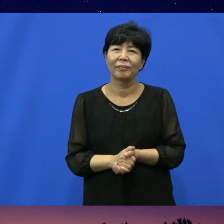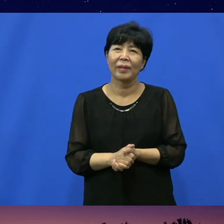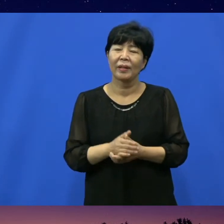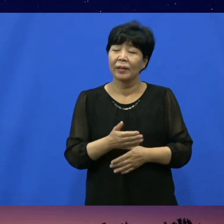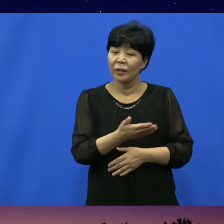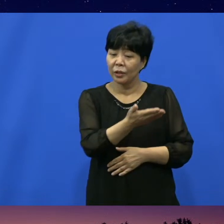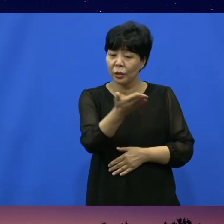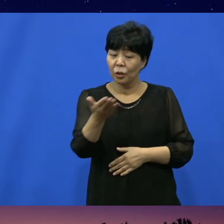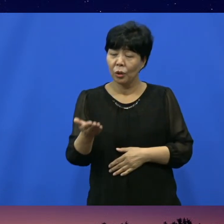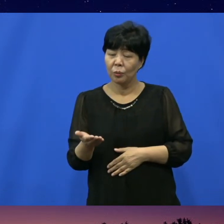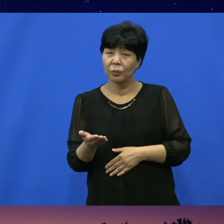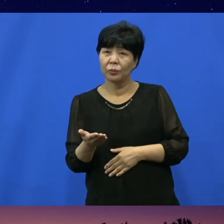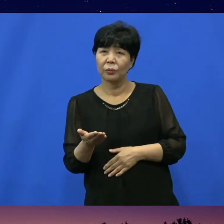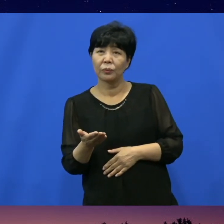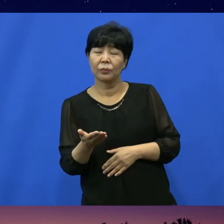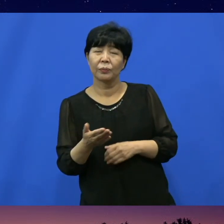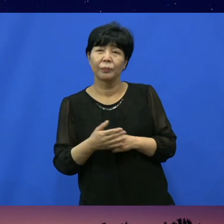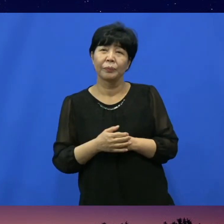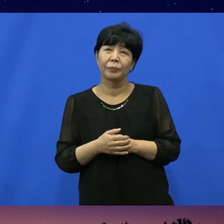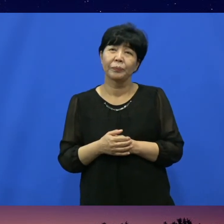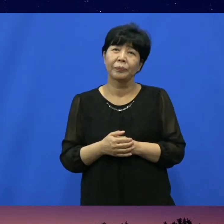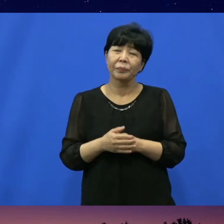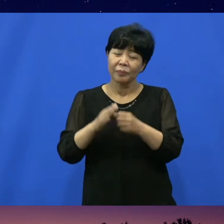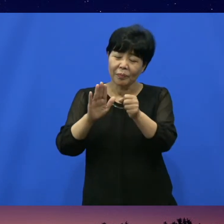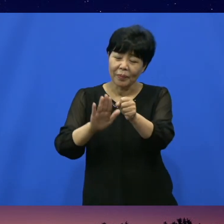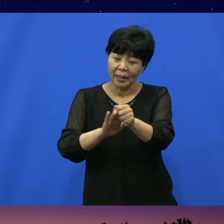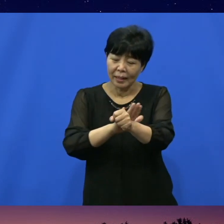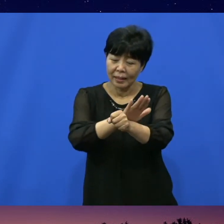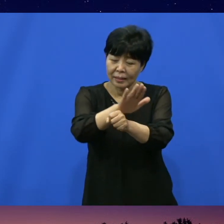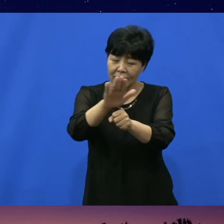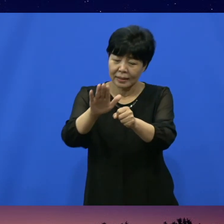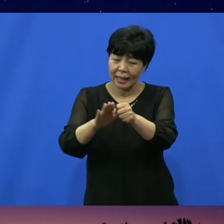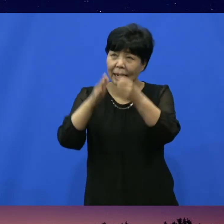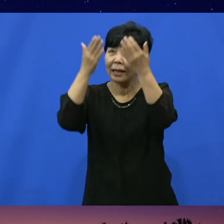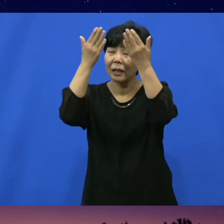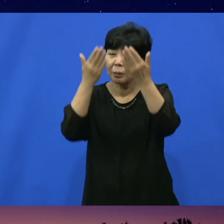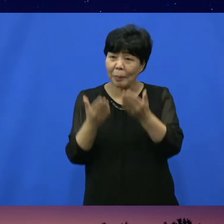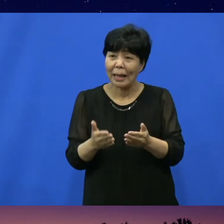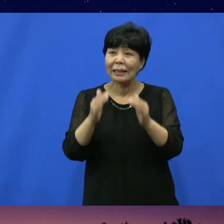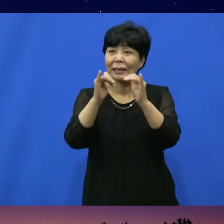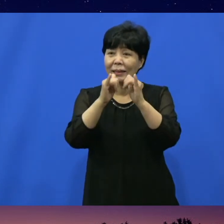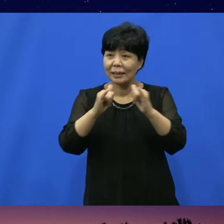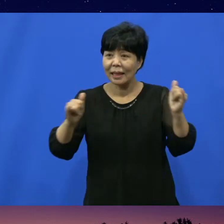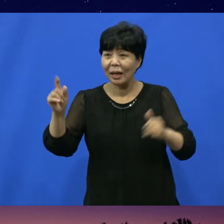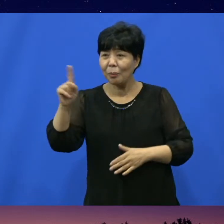여러분, 공식이 하나 있어요. 그게 뭔지 아세요? 사랑을 받은 사람이 사랑을 해요.